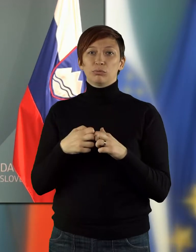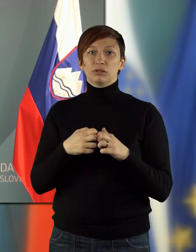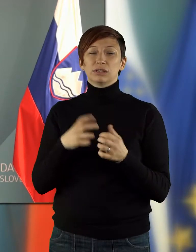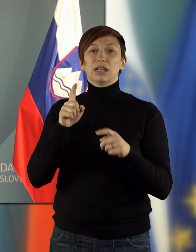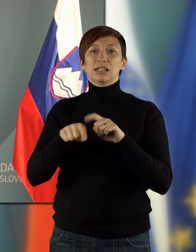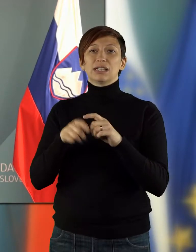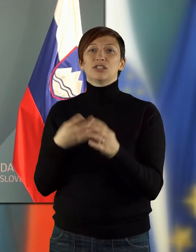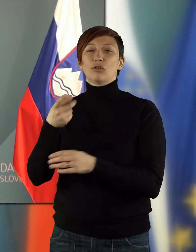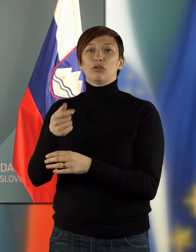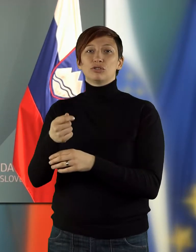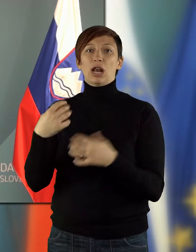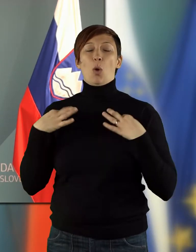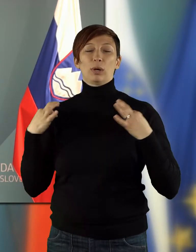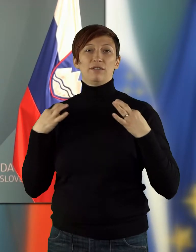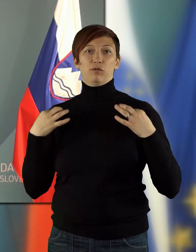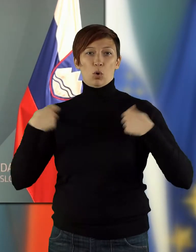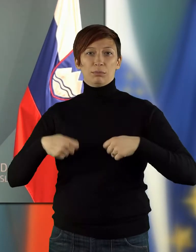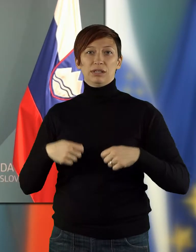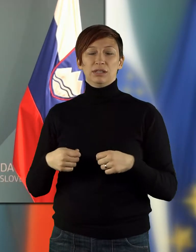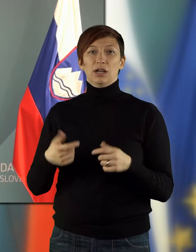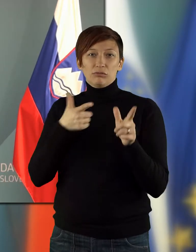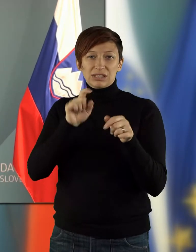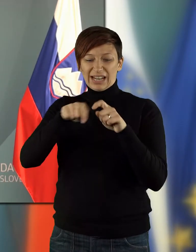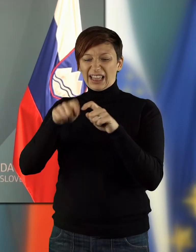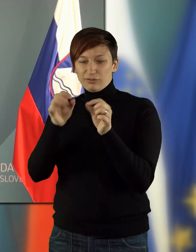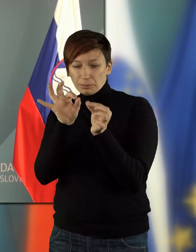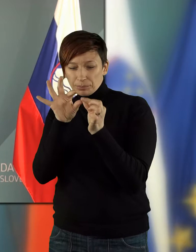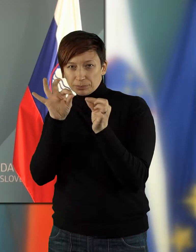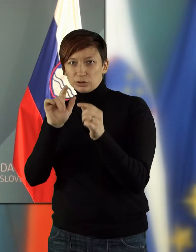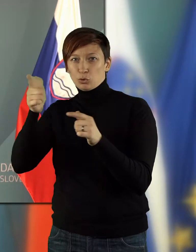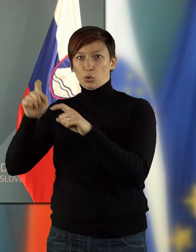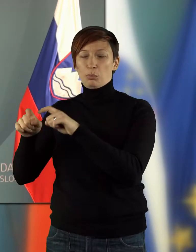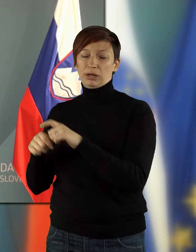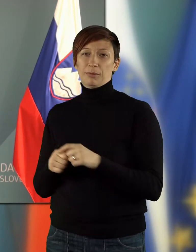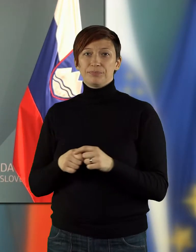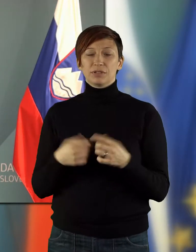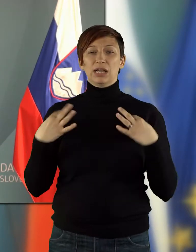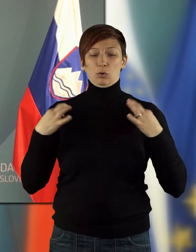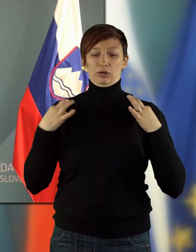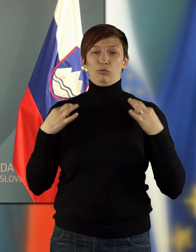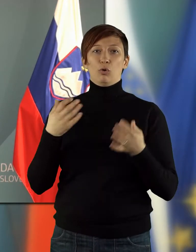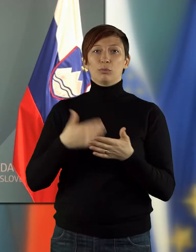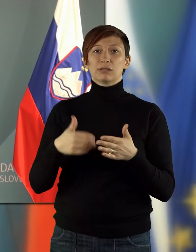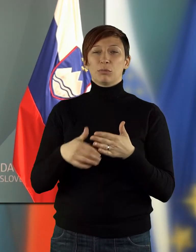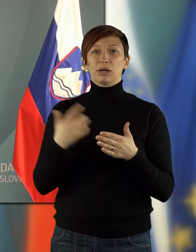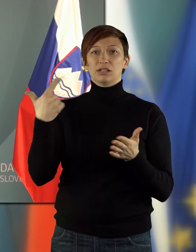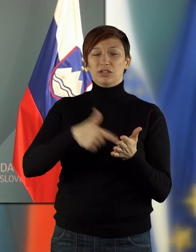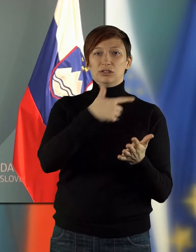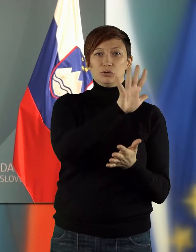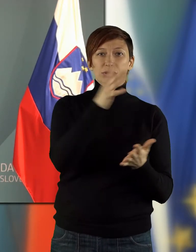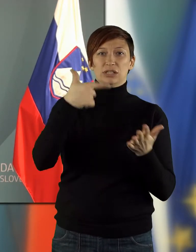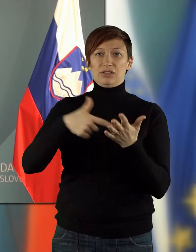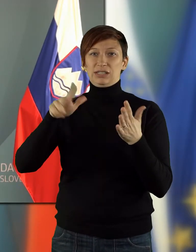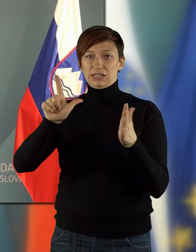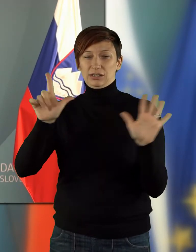tematiko, problematiko, sredstva vložena v uniforme, strelivo ter ostalo opremo. Za uniforme smo porabili v